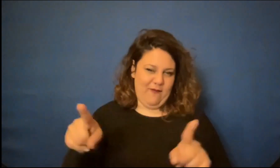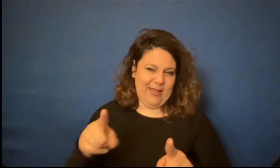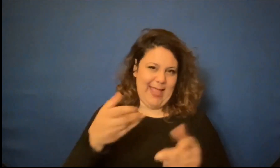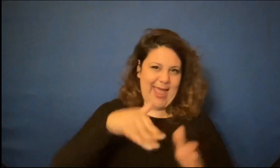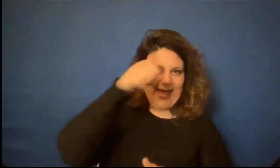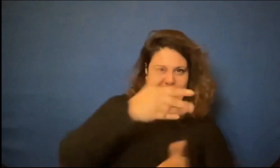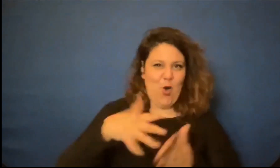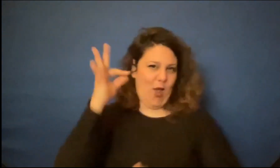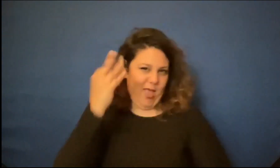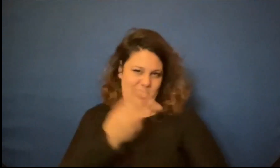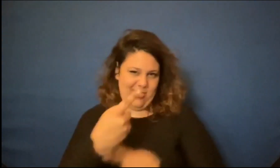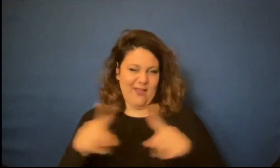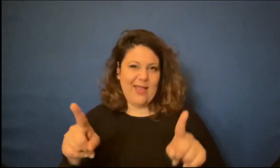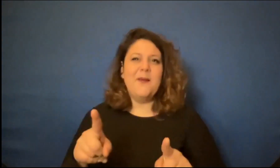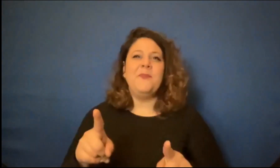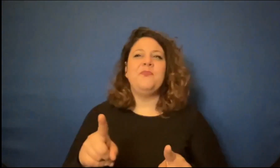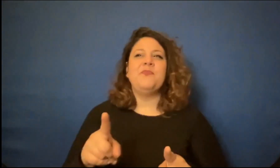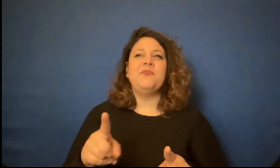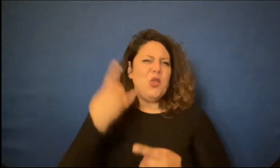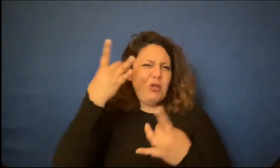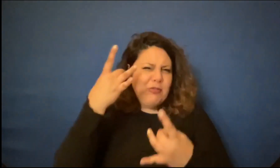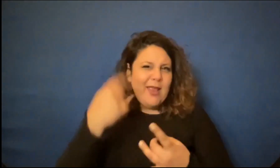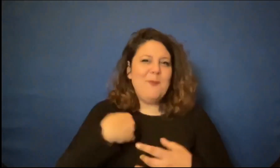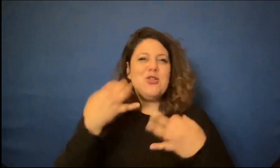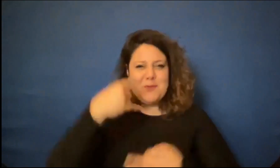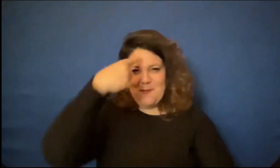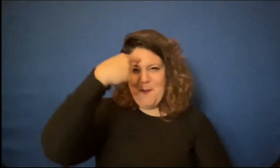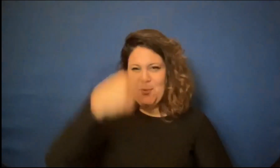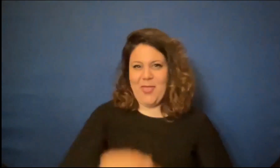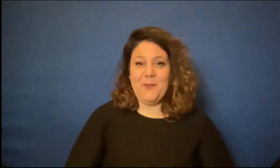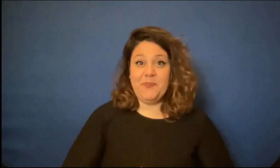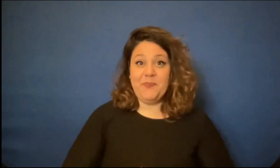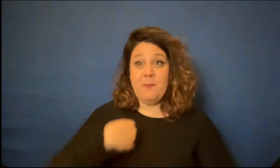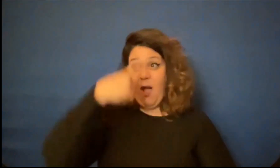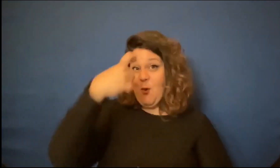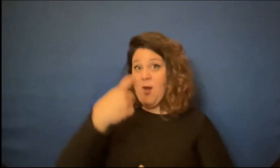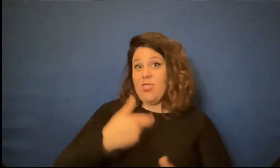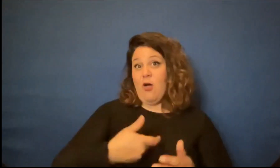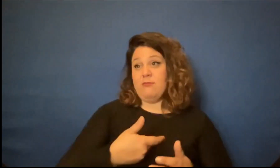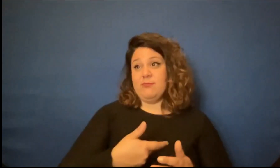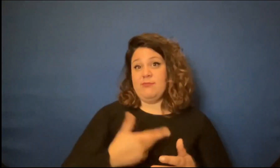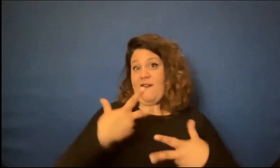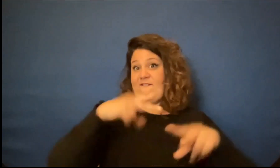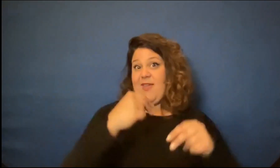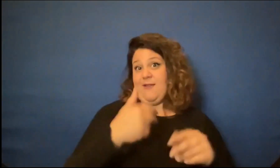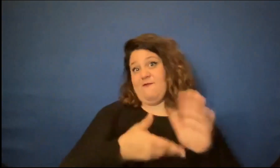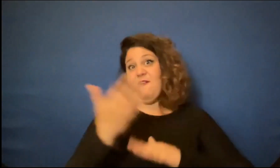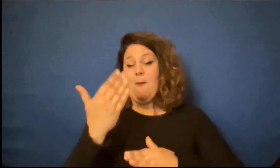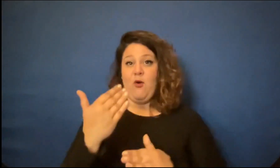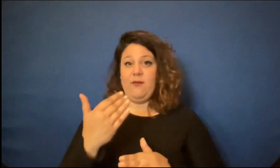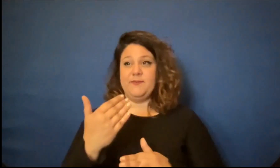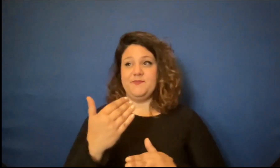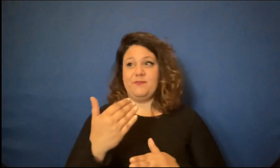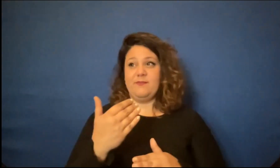pequeña tontería, pero que yo siempre se la recuerdo. Recuerdo que salíamos del colegio, entonces él tenía 3 años, estaba